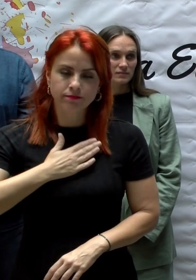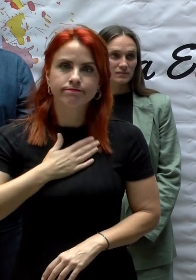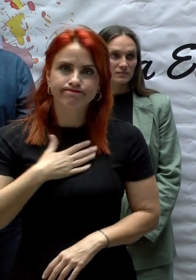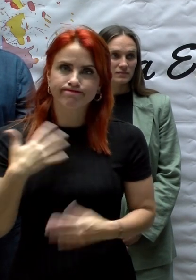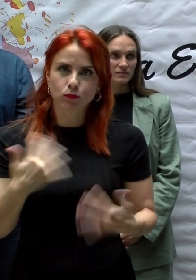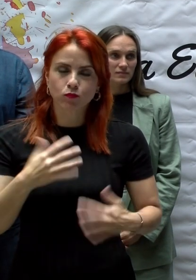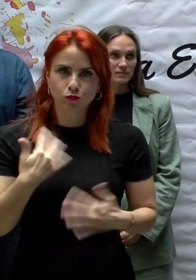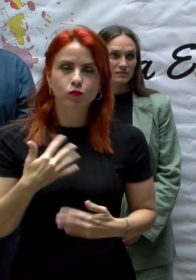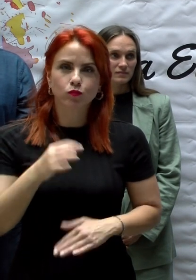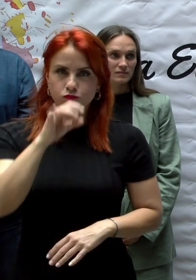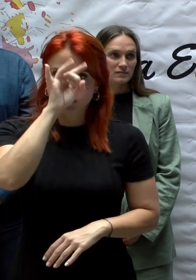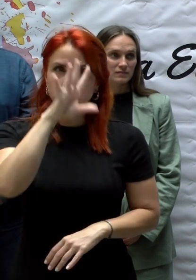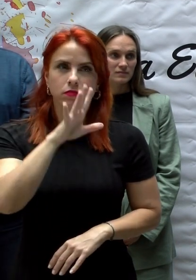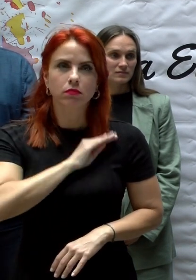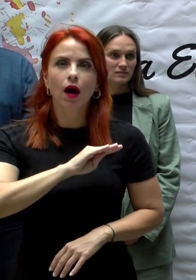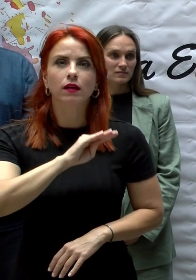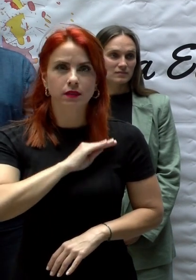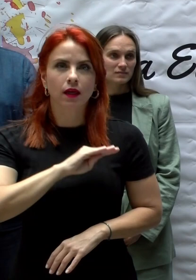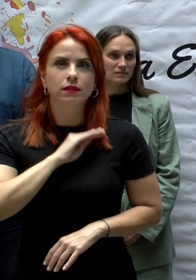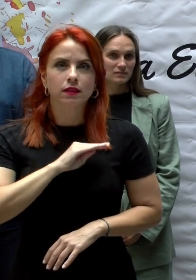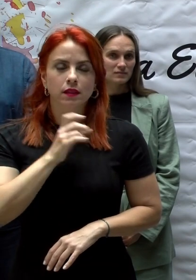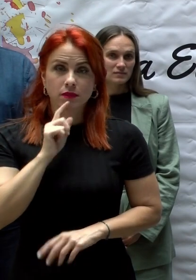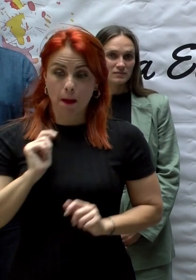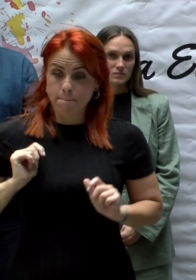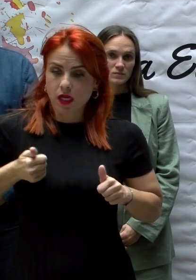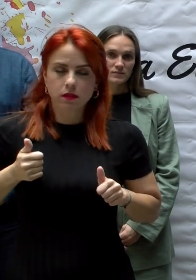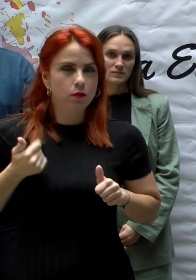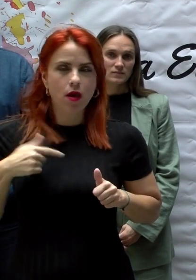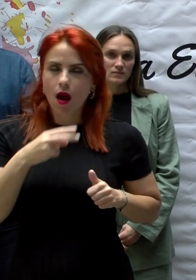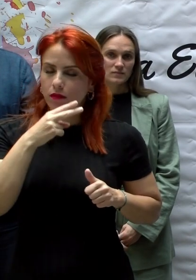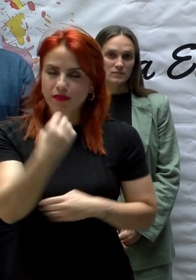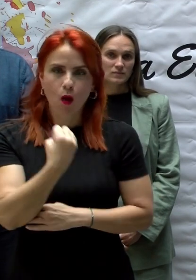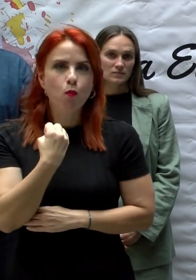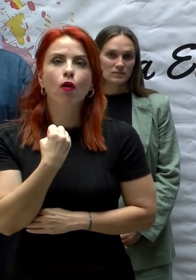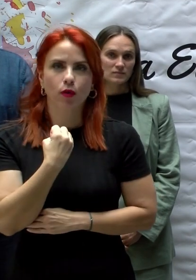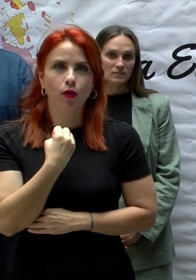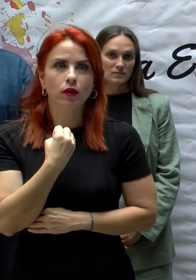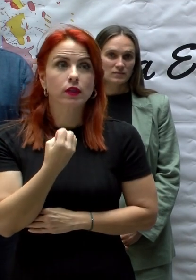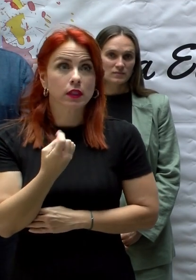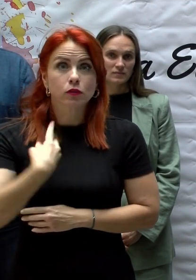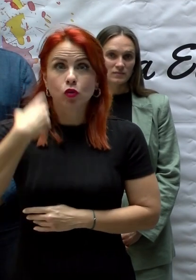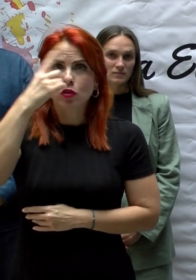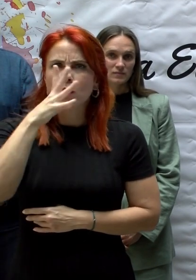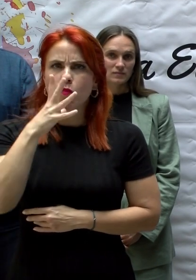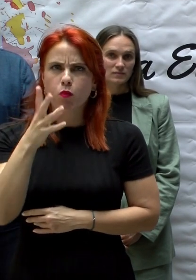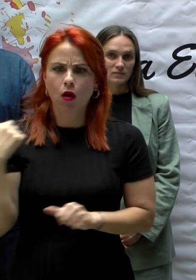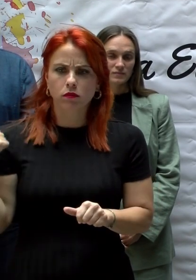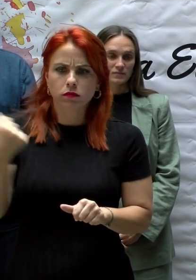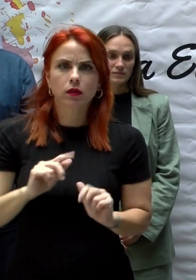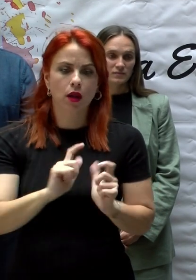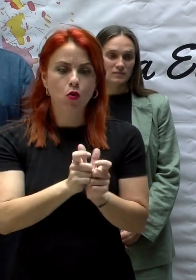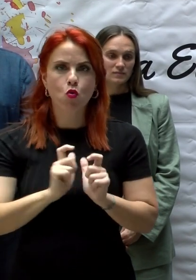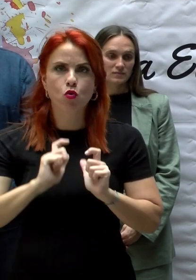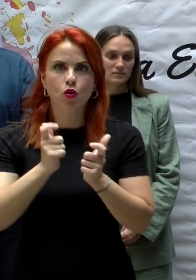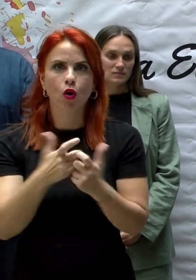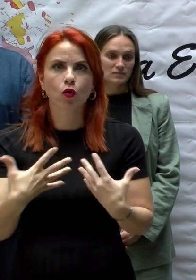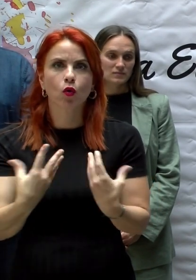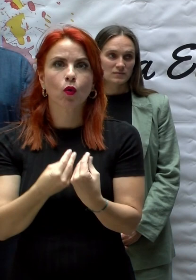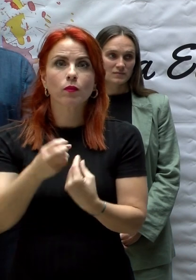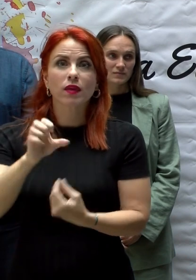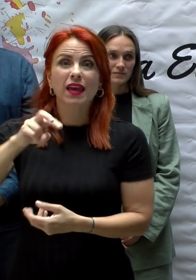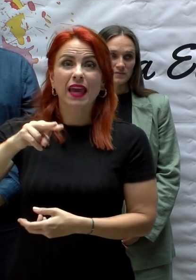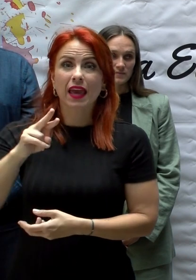brutal. Ha sido brutal desde el minuto uno. Me consta por reuniones que he tenido con ellos, y Enrique Luis aquí